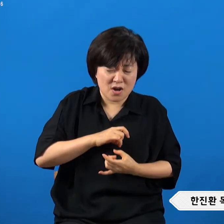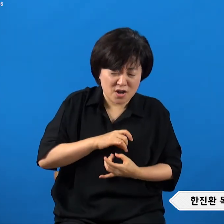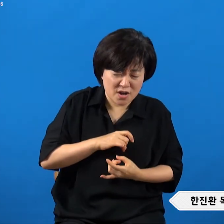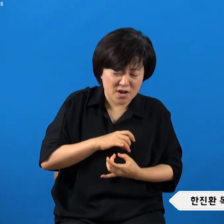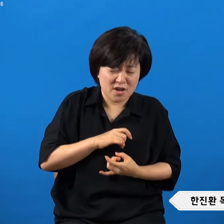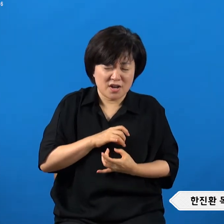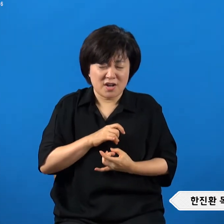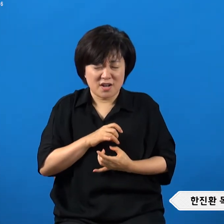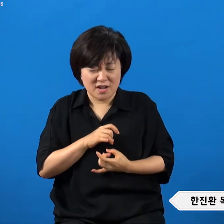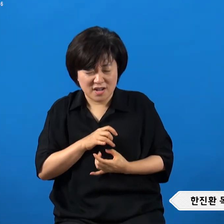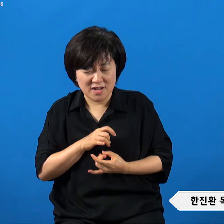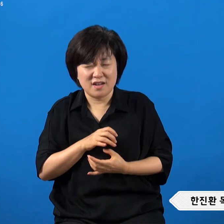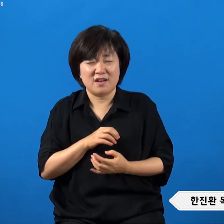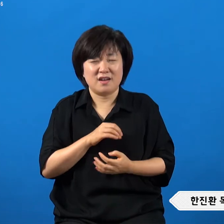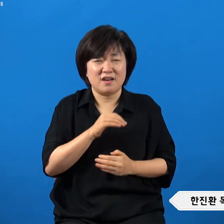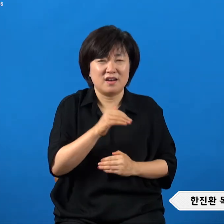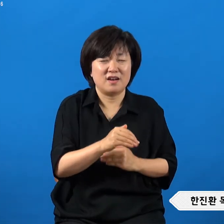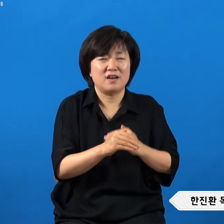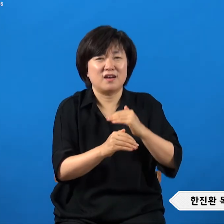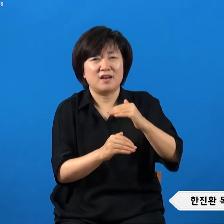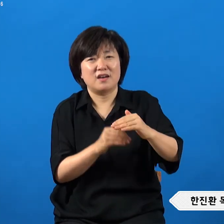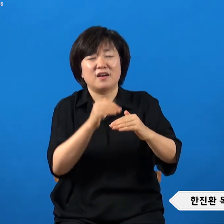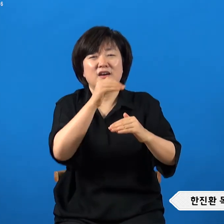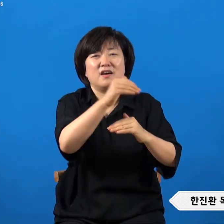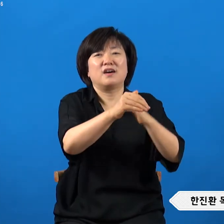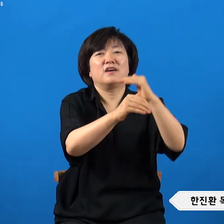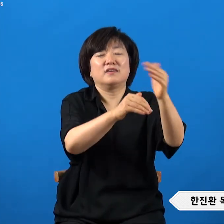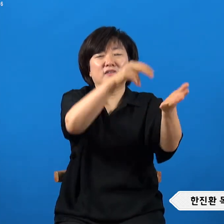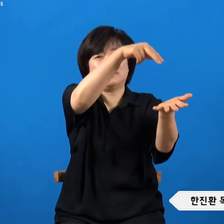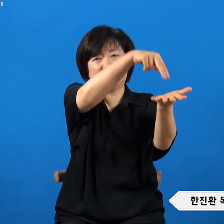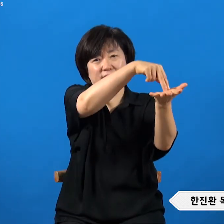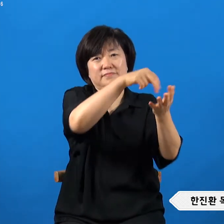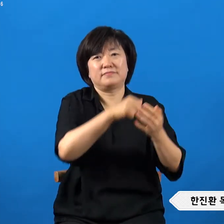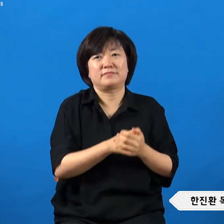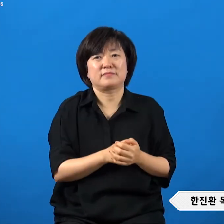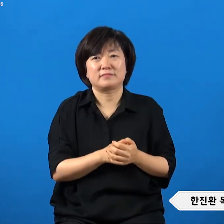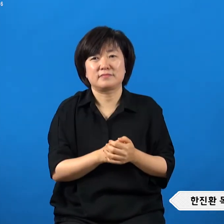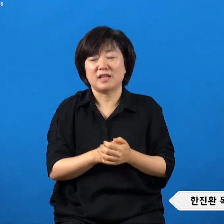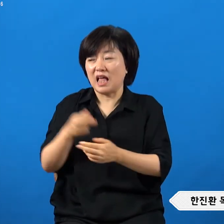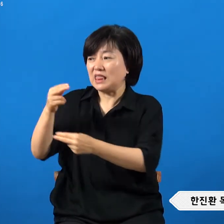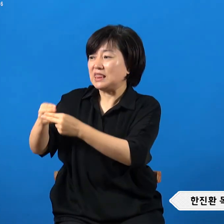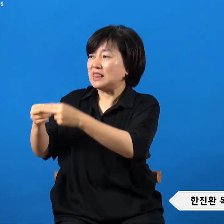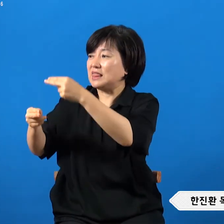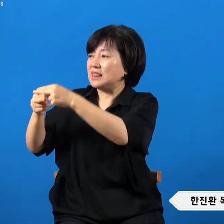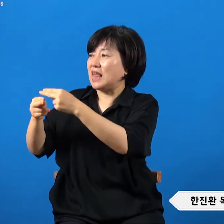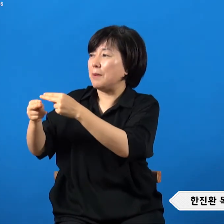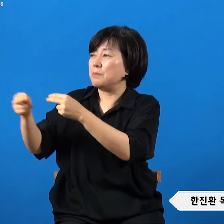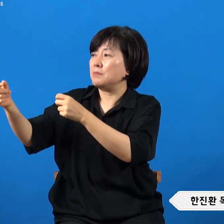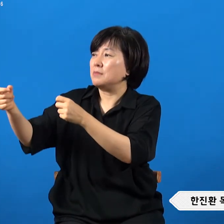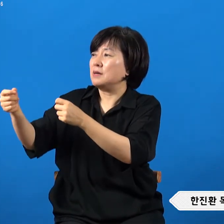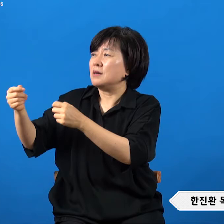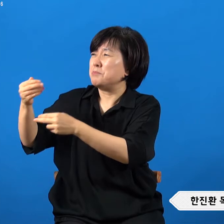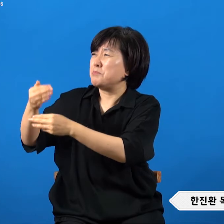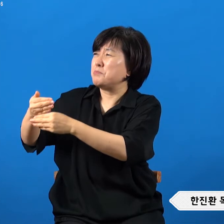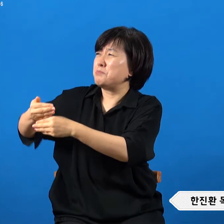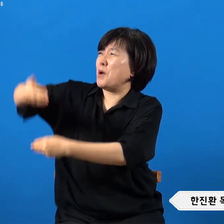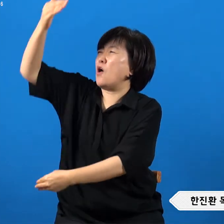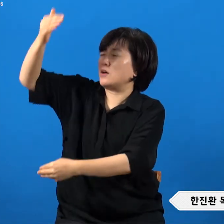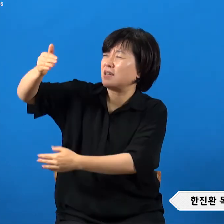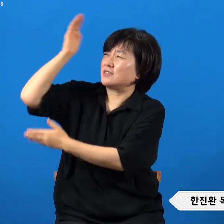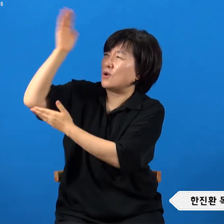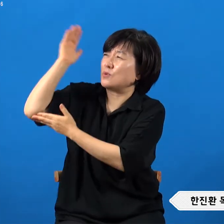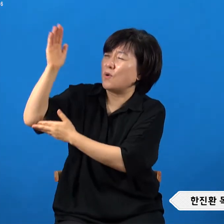소리로 부르짖으면서 강대상 위에 올랐다. 담벼락에 대고 외치는 수고를 하지 않기 위해서.